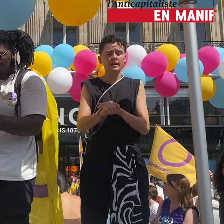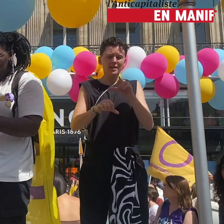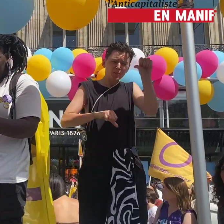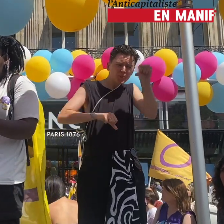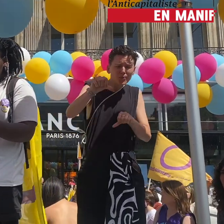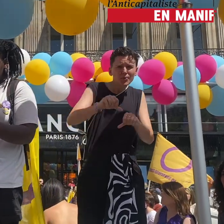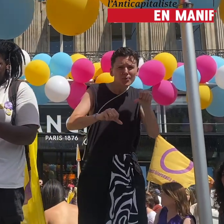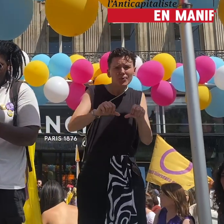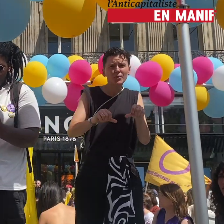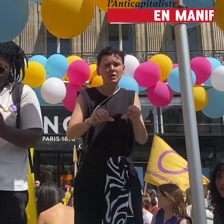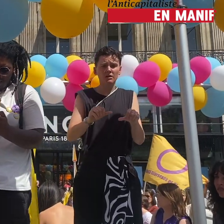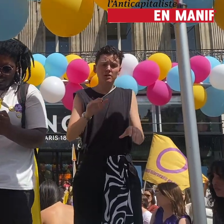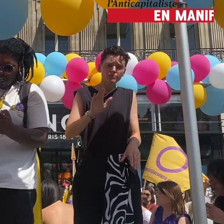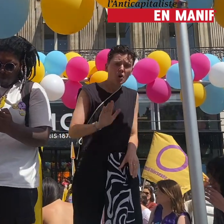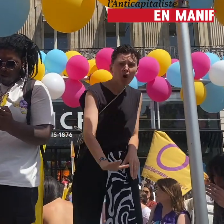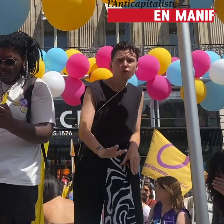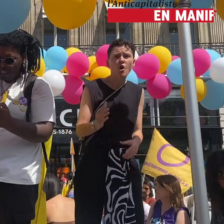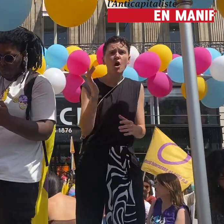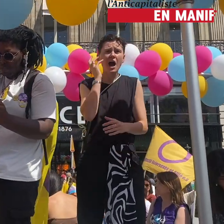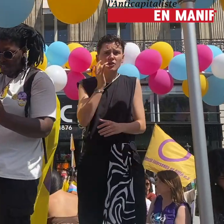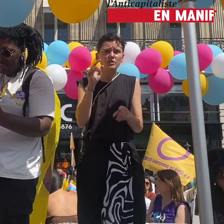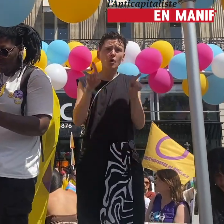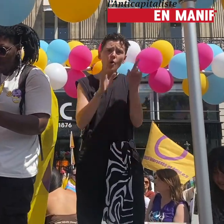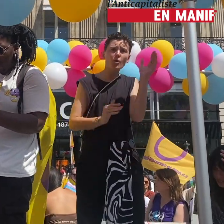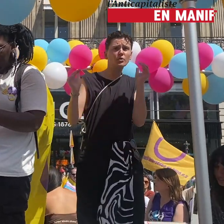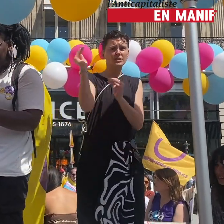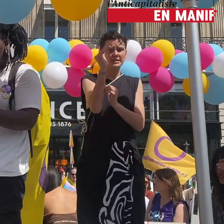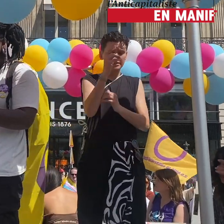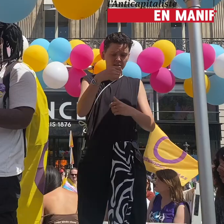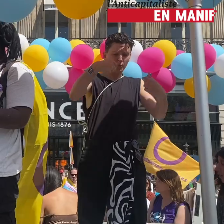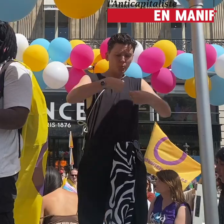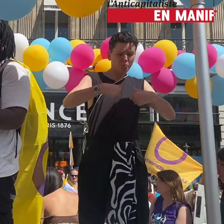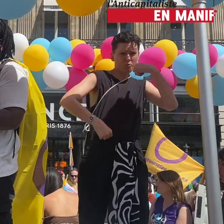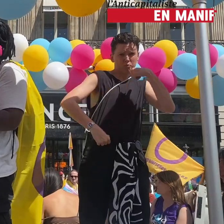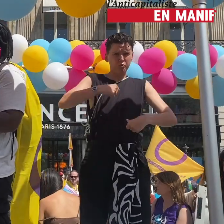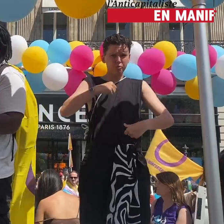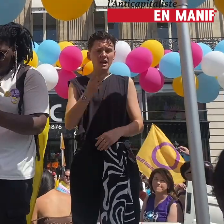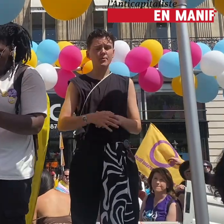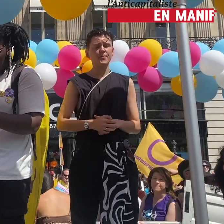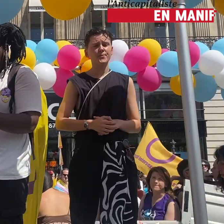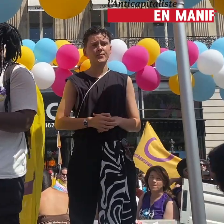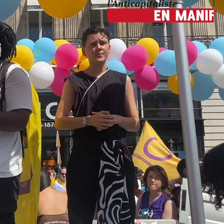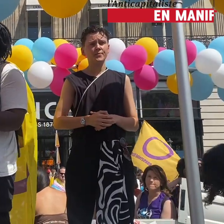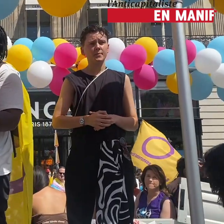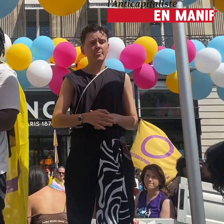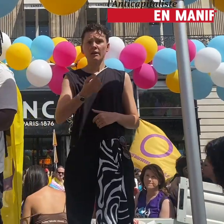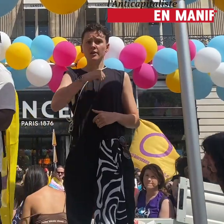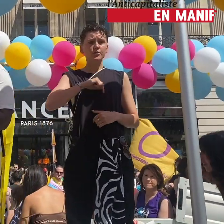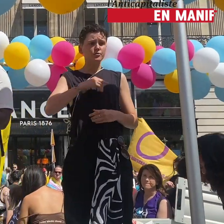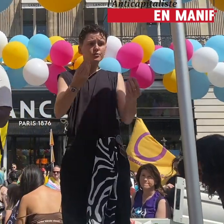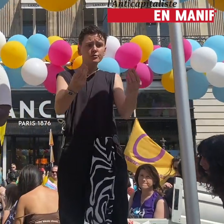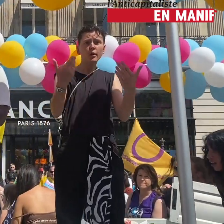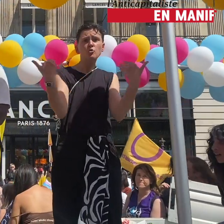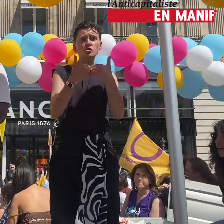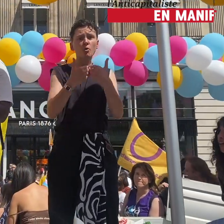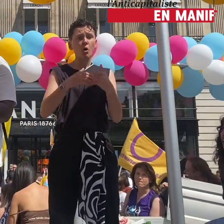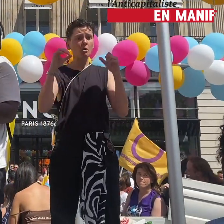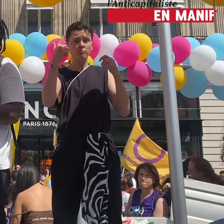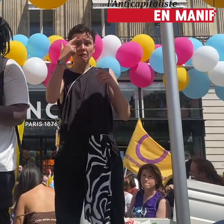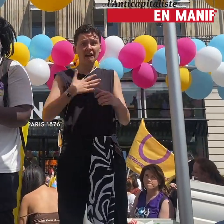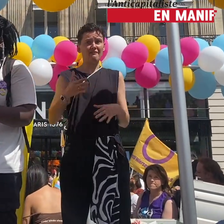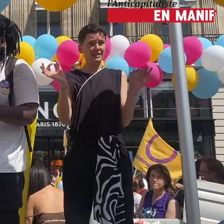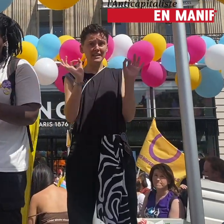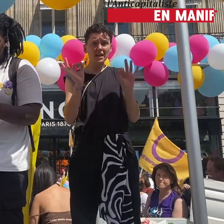l'âge adulte, des examens, des traitements et des mutilations imposés par le corps médical, sans nous consentement éclairé et sans